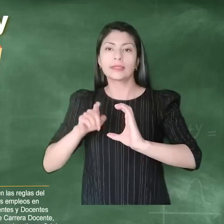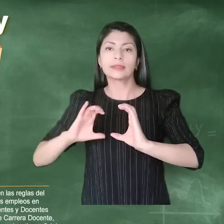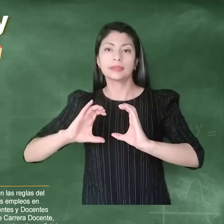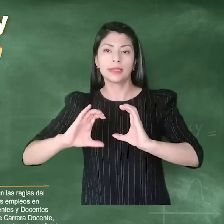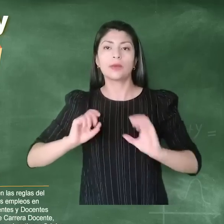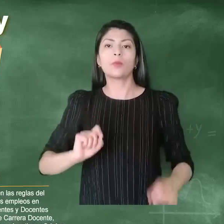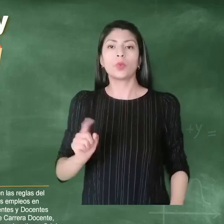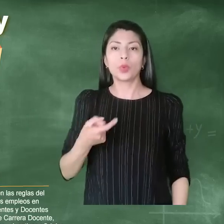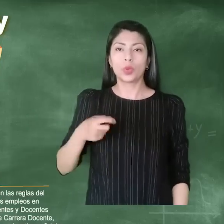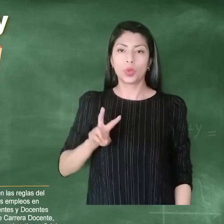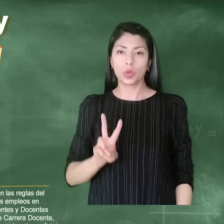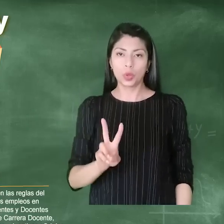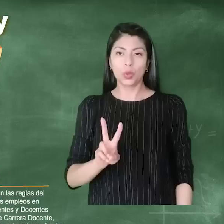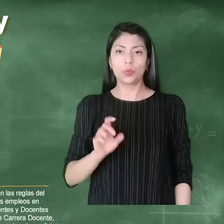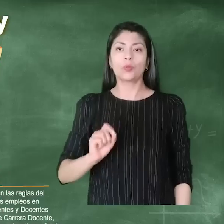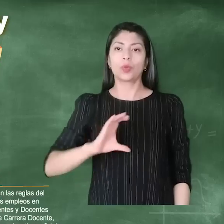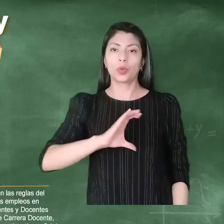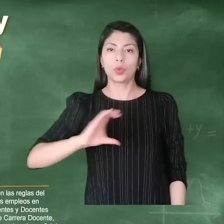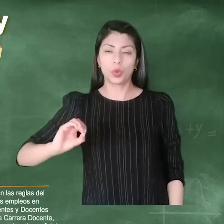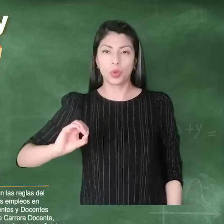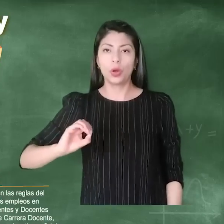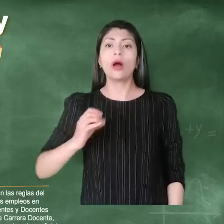CNSC